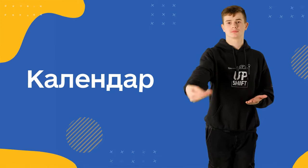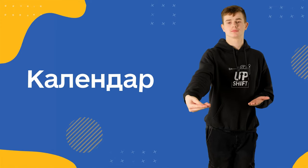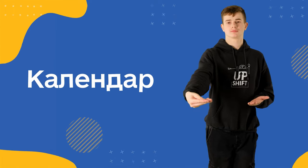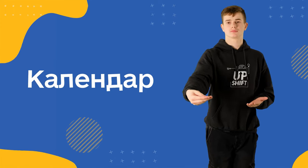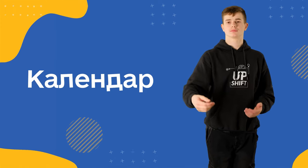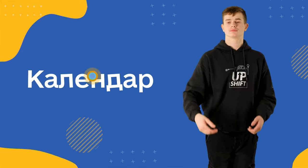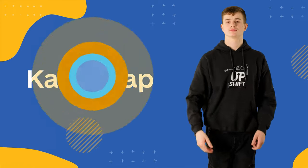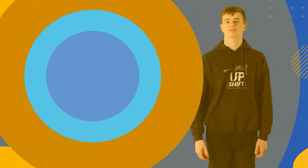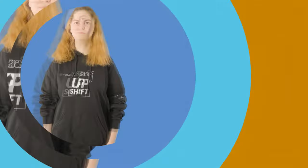Календар.